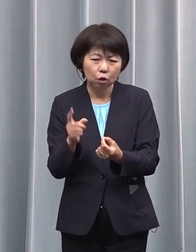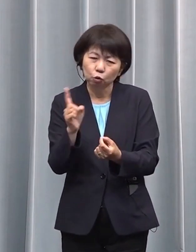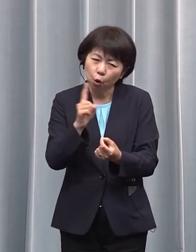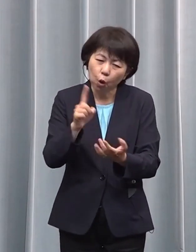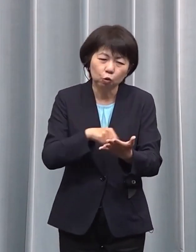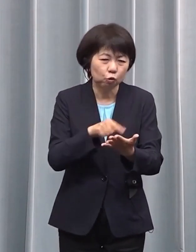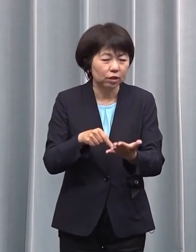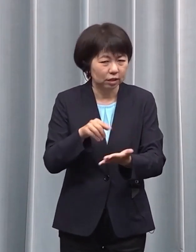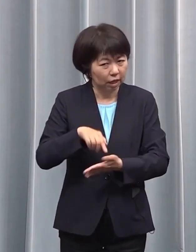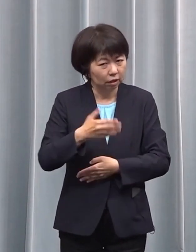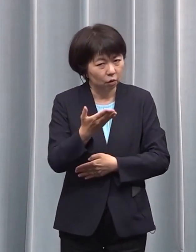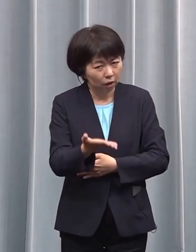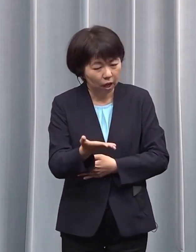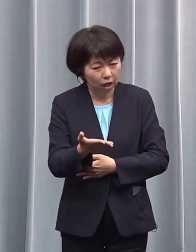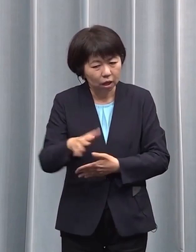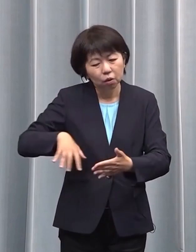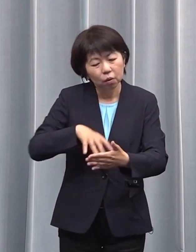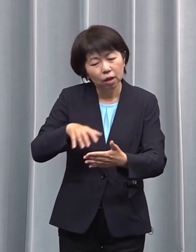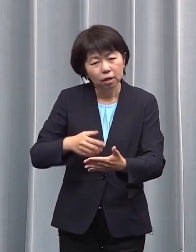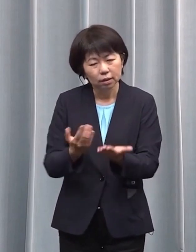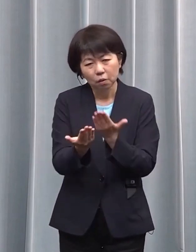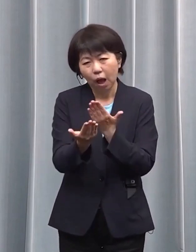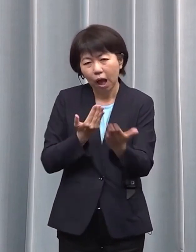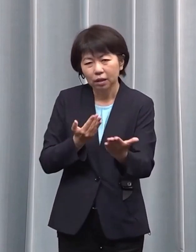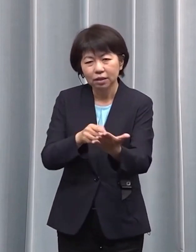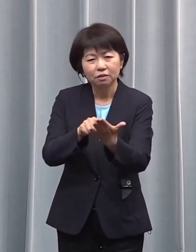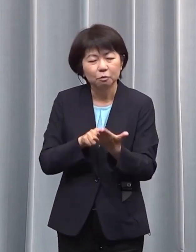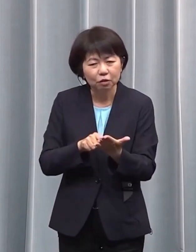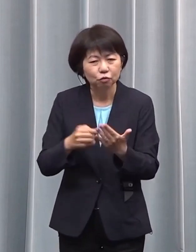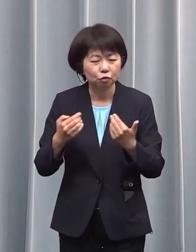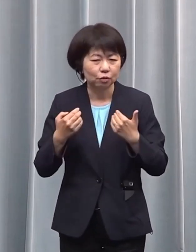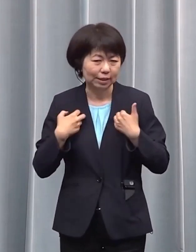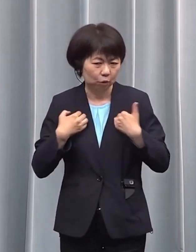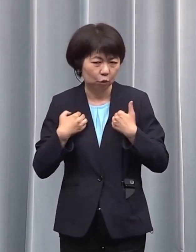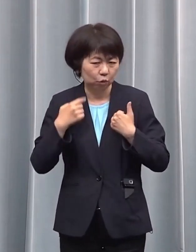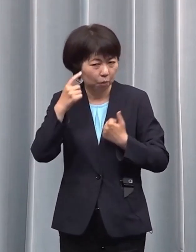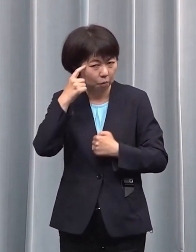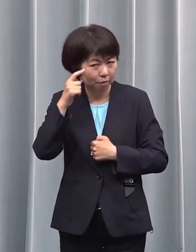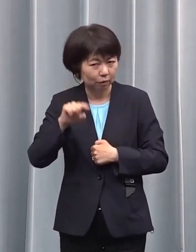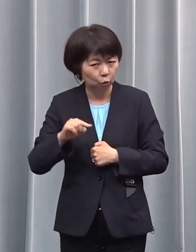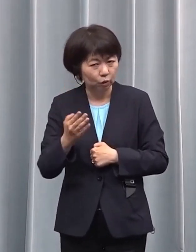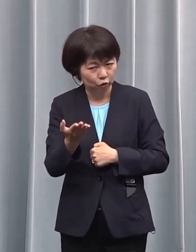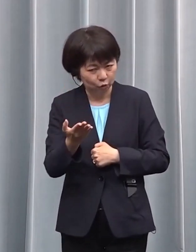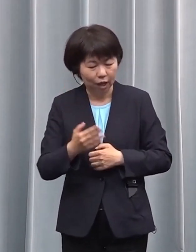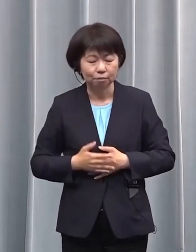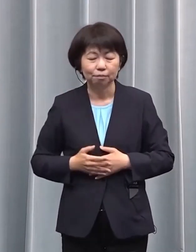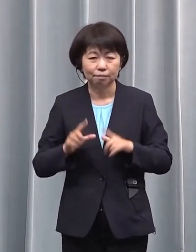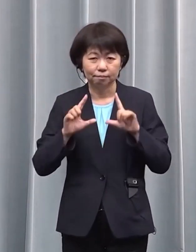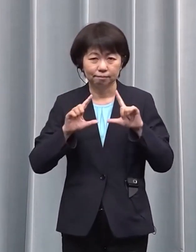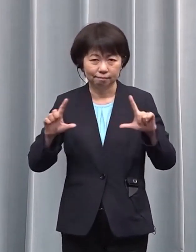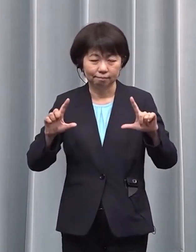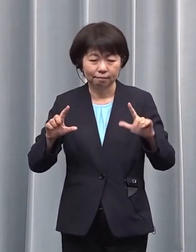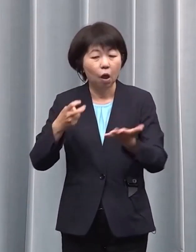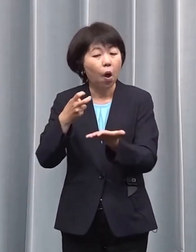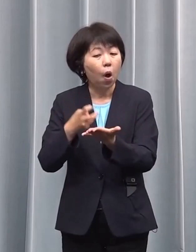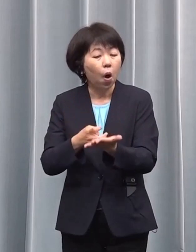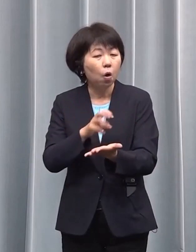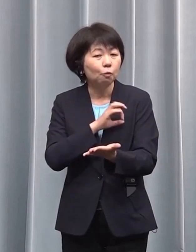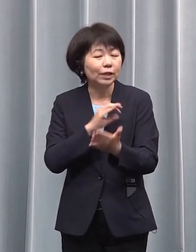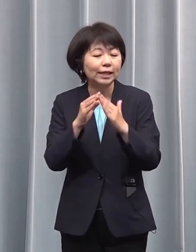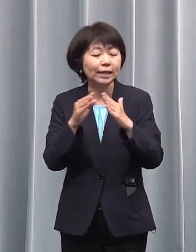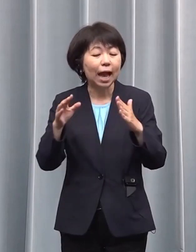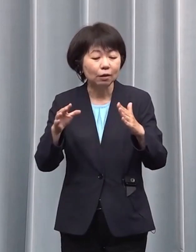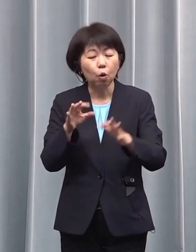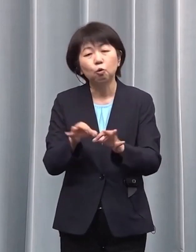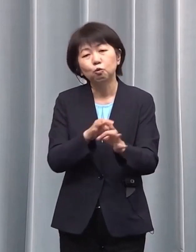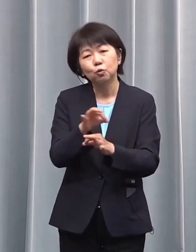っかりと法務委員会で明らかにすべきと思われますか。 先ほど申し上げましたけれども、法務委員会の運営に関して